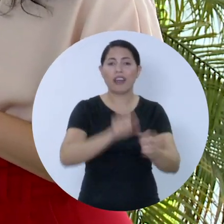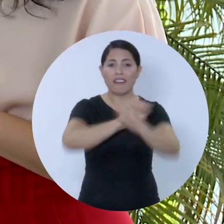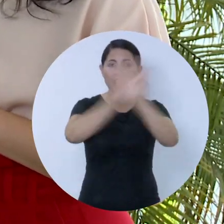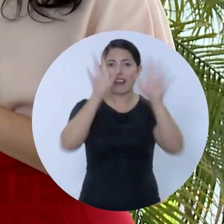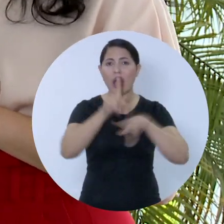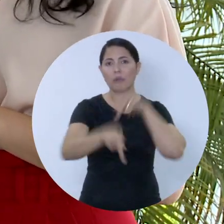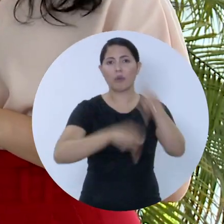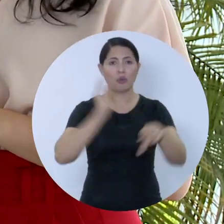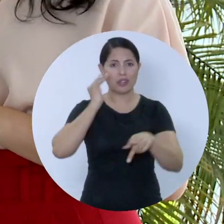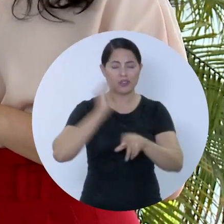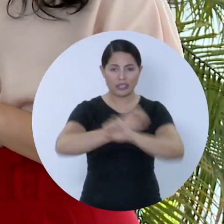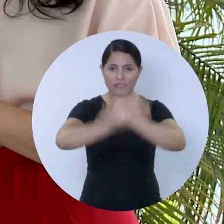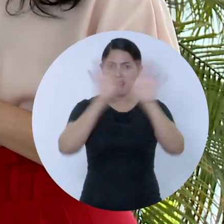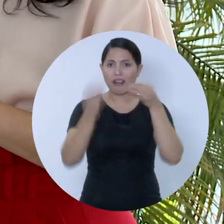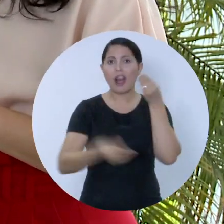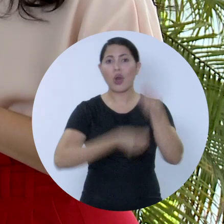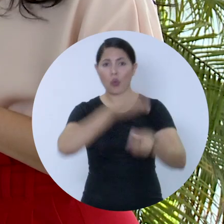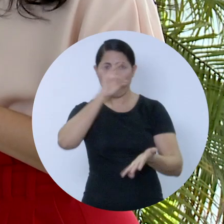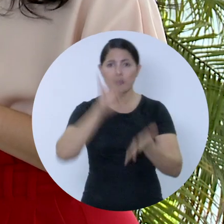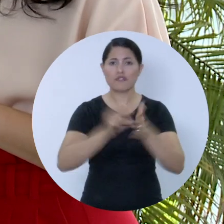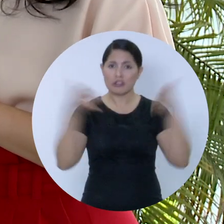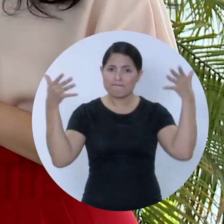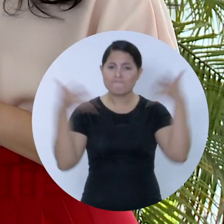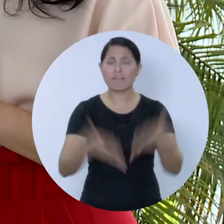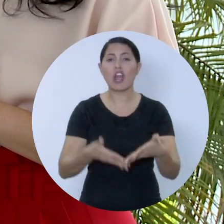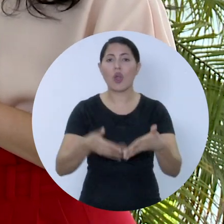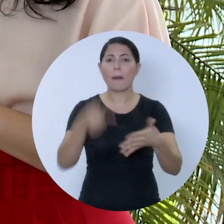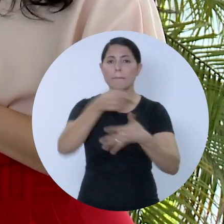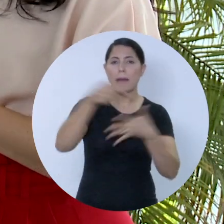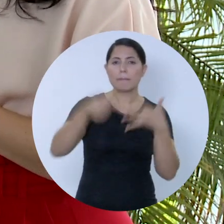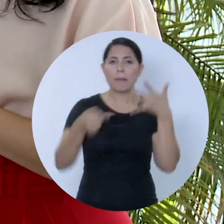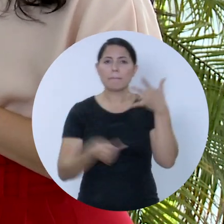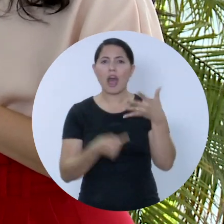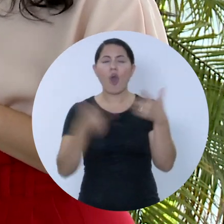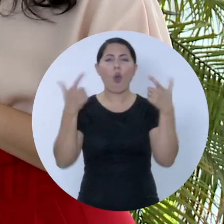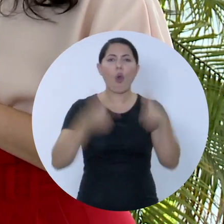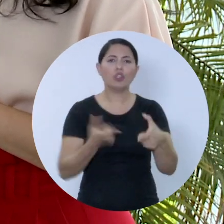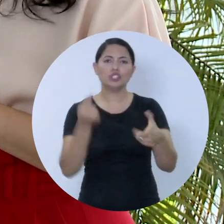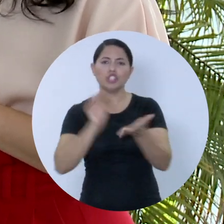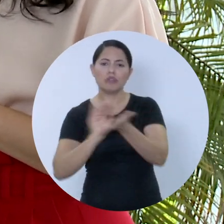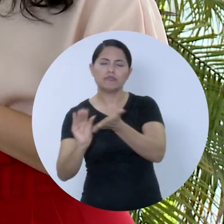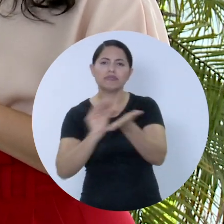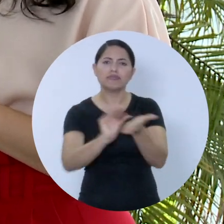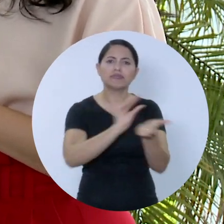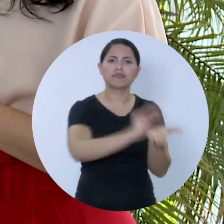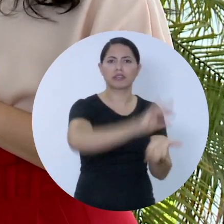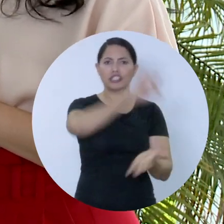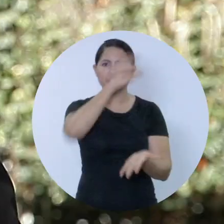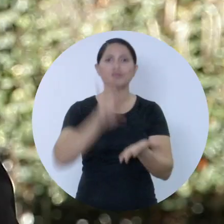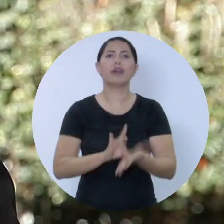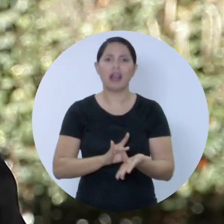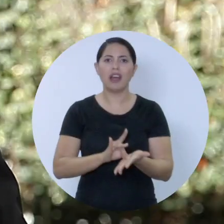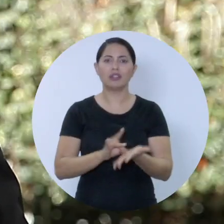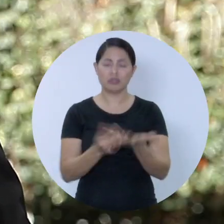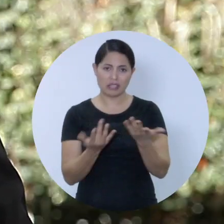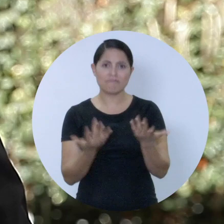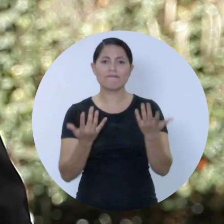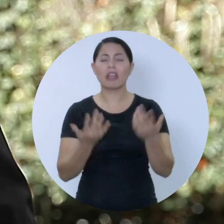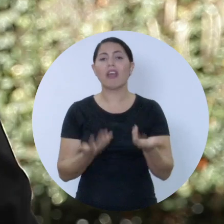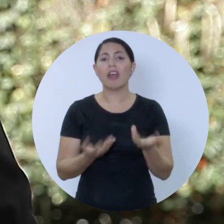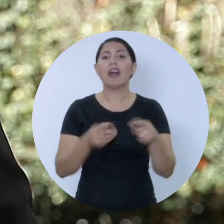Falta discussão na sociedade, esclarecimento e oportunidade de participação para se definir exatamente onde esses recursos devem